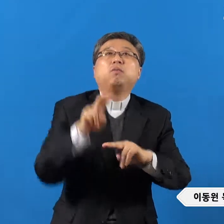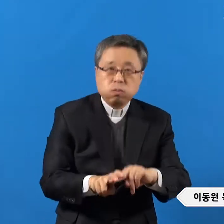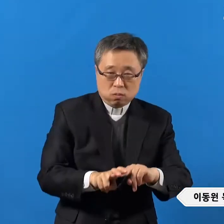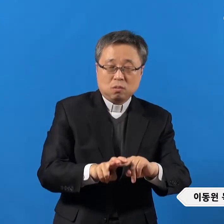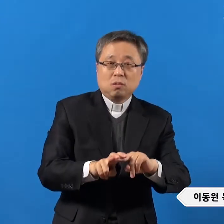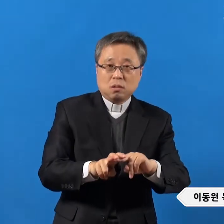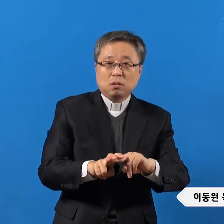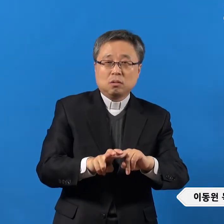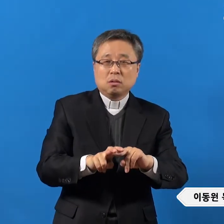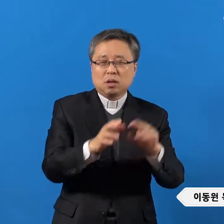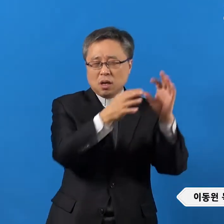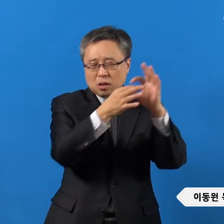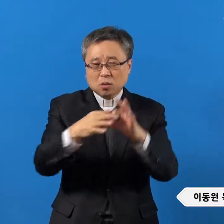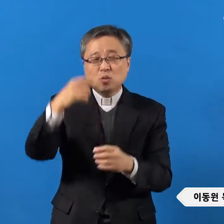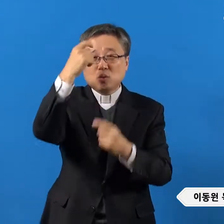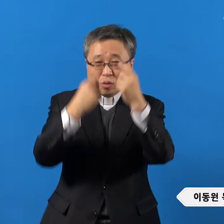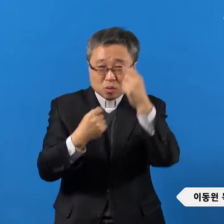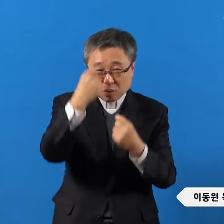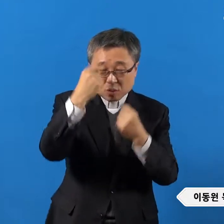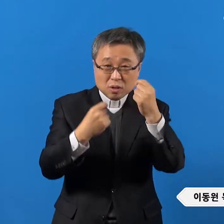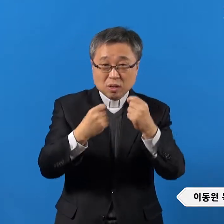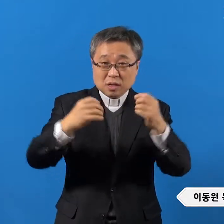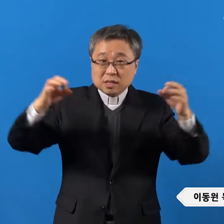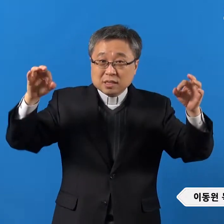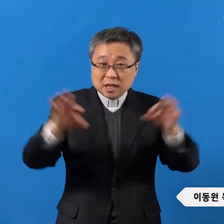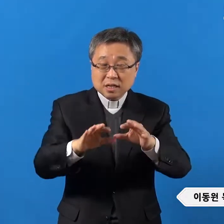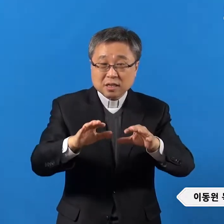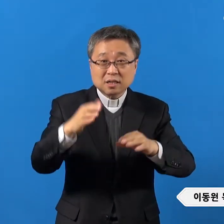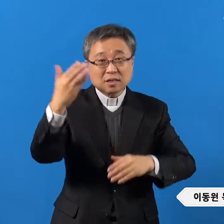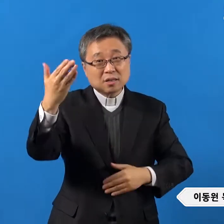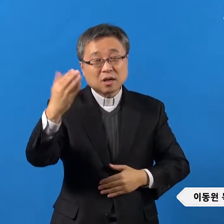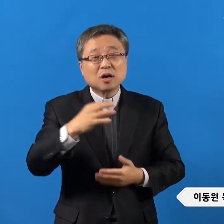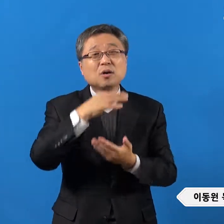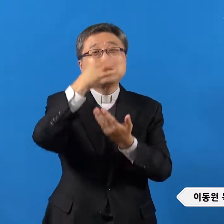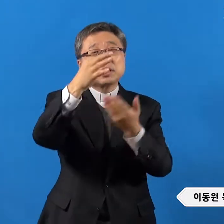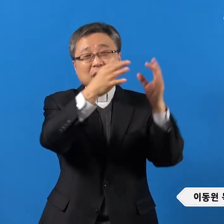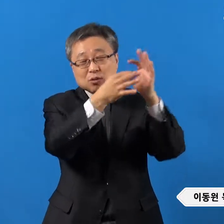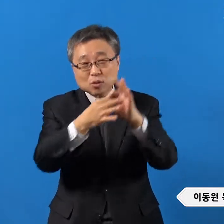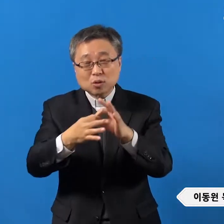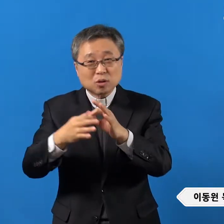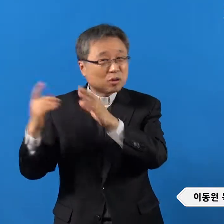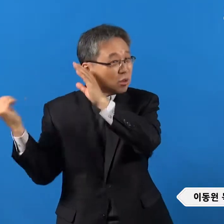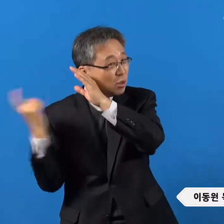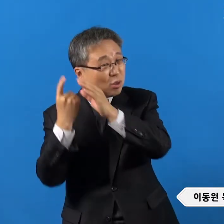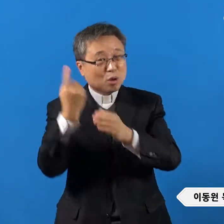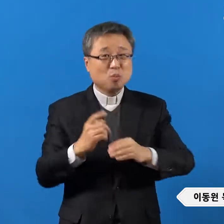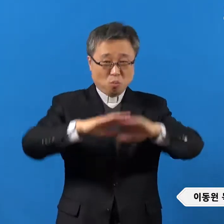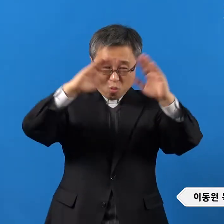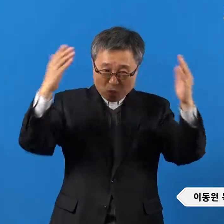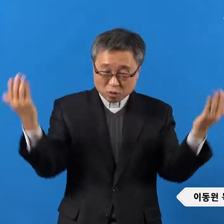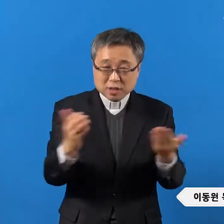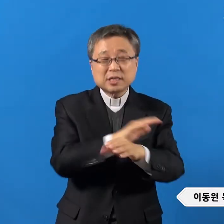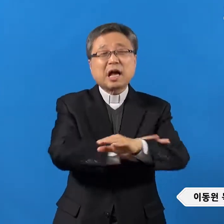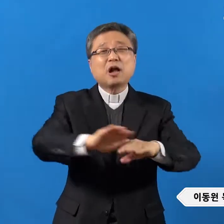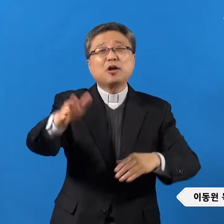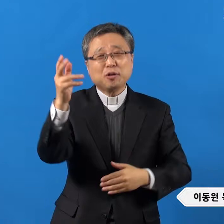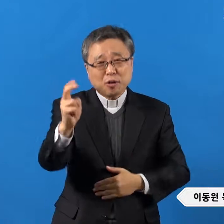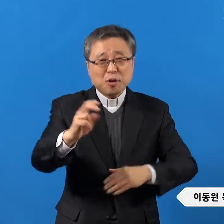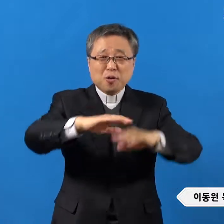울어버립니다. 그때 사라진 그의 음성이 계속해서 울려옵니다. 모든 것은 잘 될 거예요. 모든 것은 잘